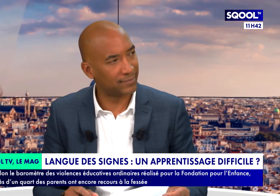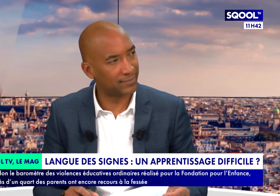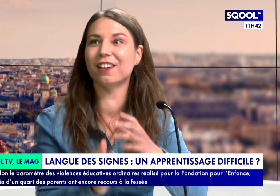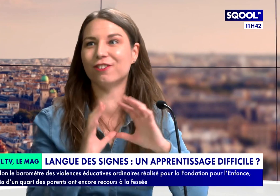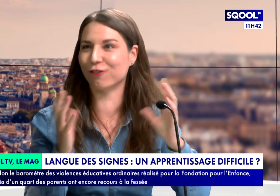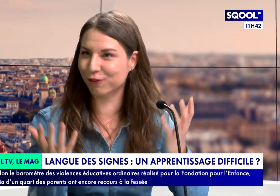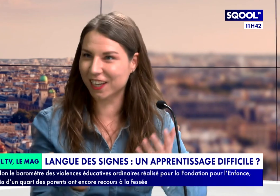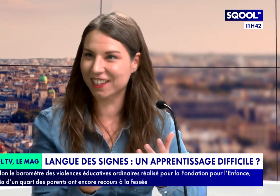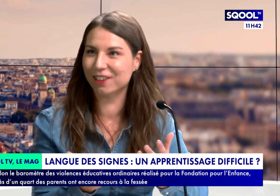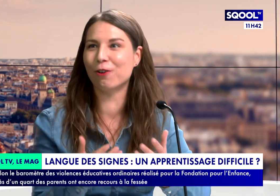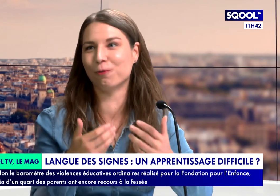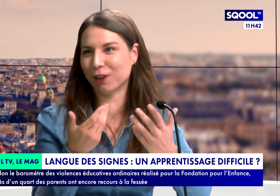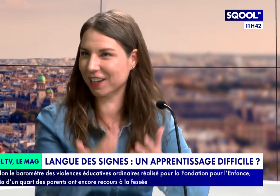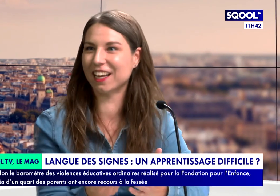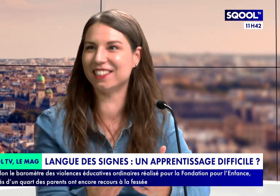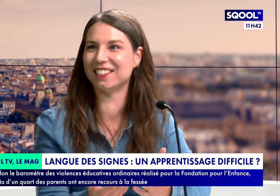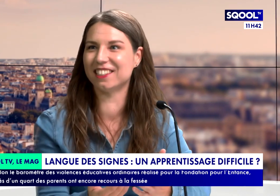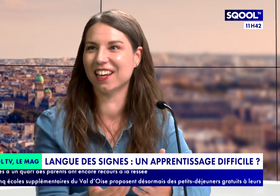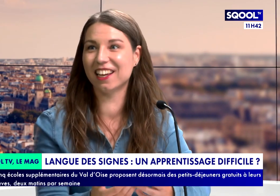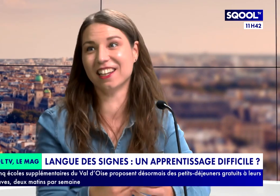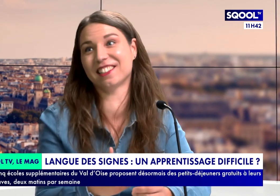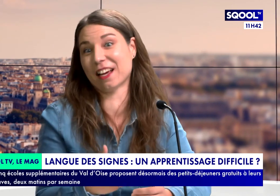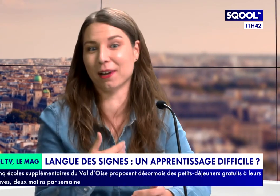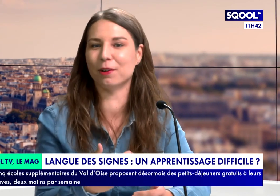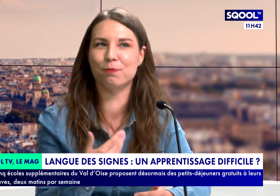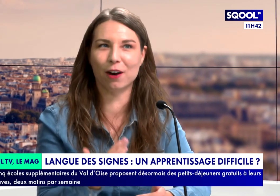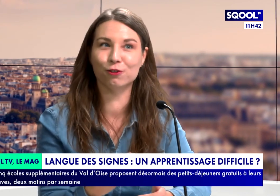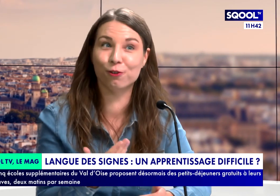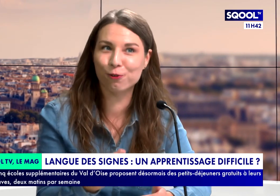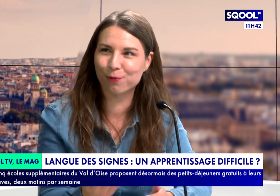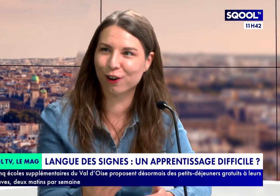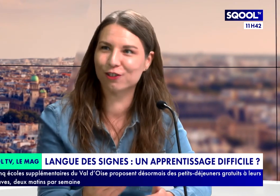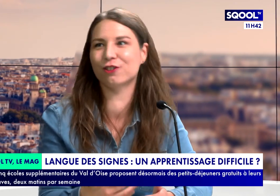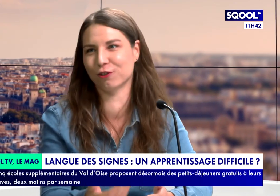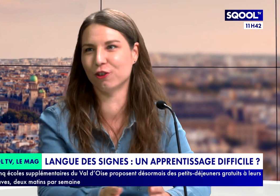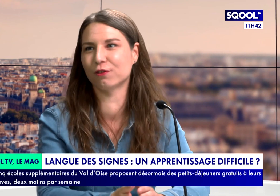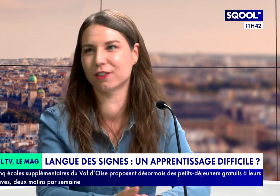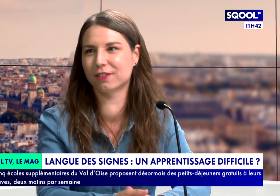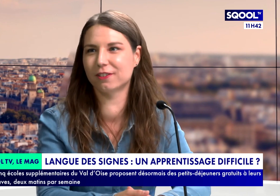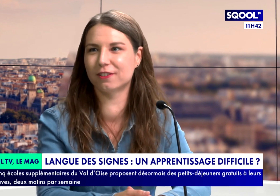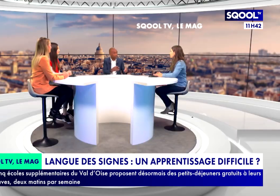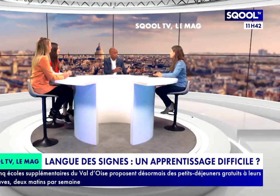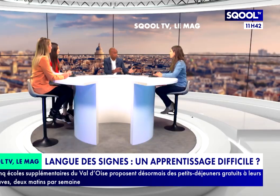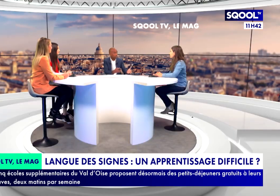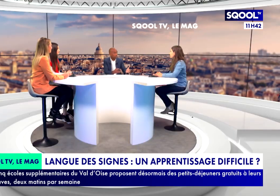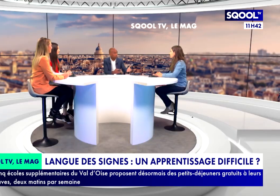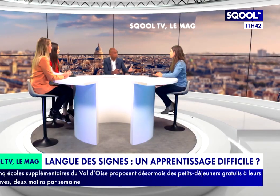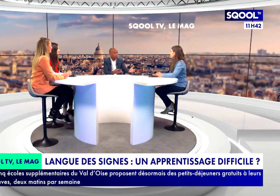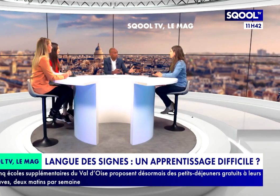signes dans le contexte. On voit quel signe c'est. Et ça permet aux parents de comprendre ce que veut l'enfant. Clara, quelle est votre histoire ? Et vous avez appris